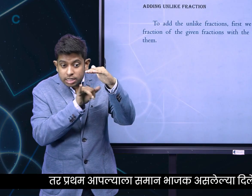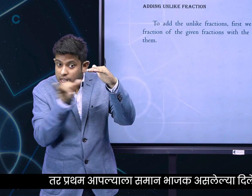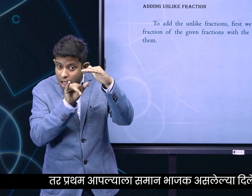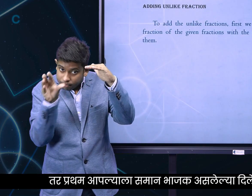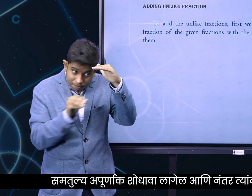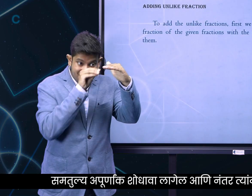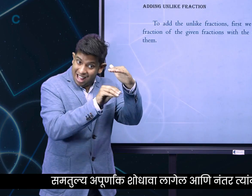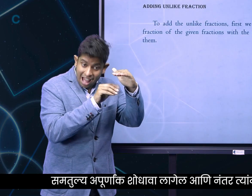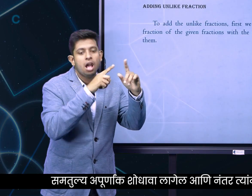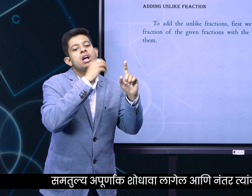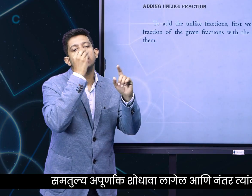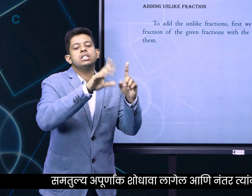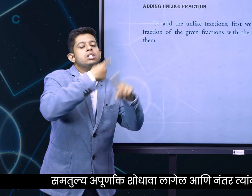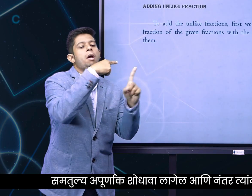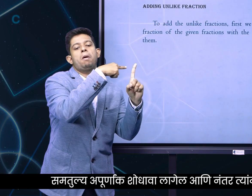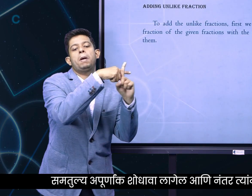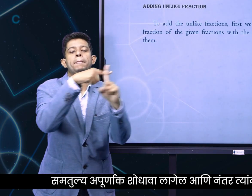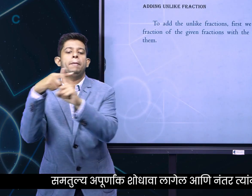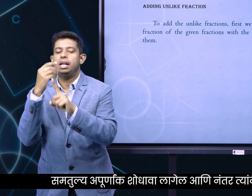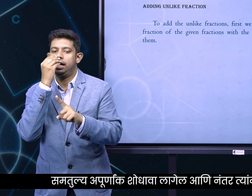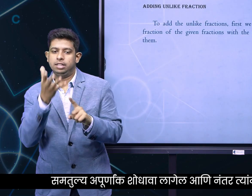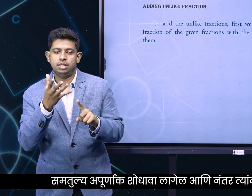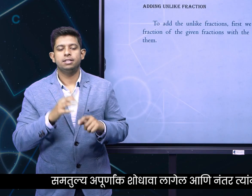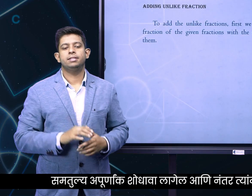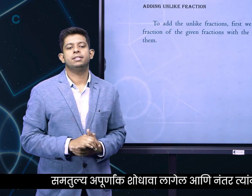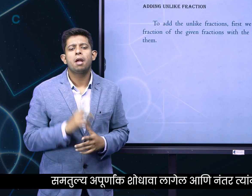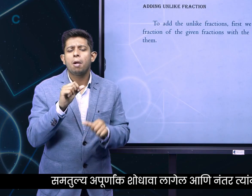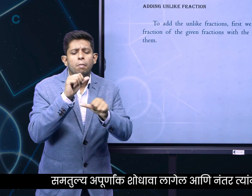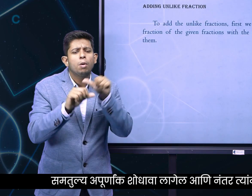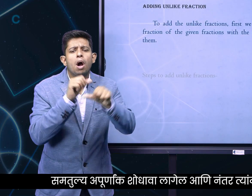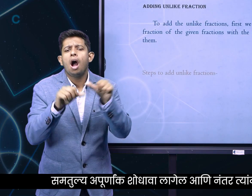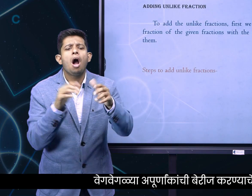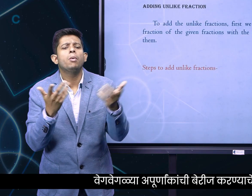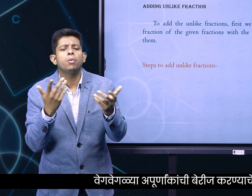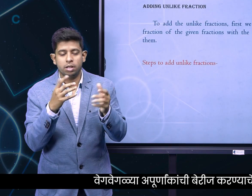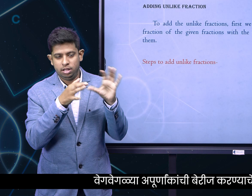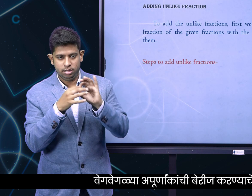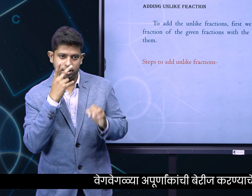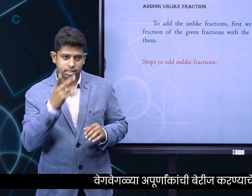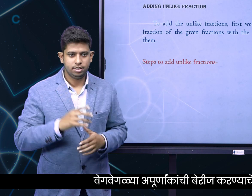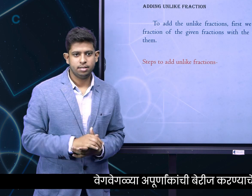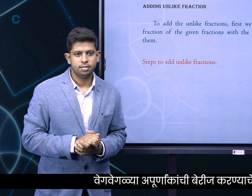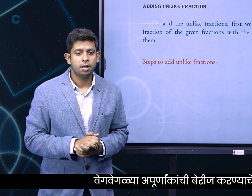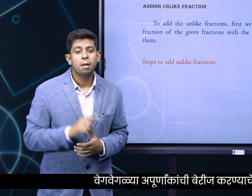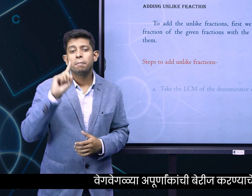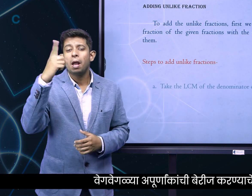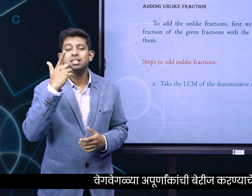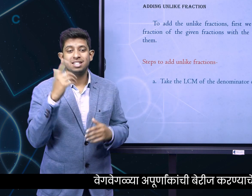अपूर्णांकांचा समतुल्य अपूर्णांक शोधावा लागेल आणि नंतर त्यांना जोडावे लागेल. वेगवेगळ्या अपूर्णांकांची बेरीज